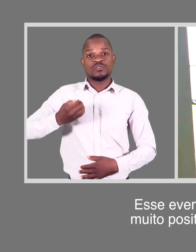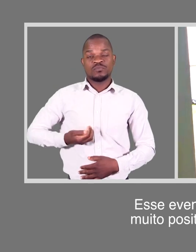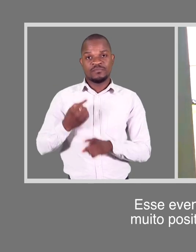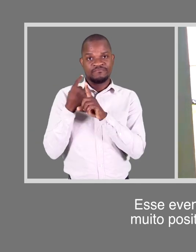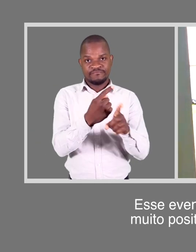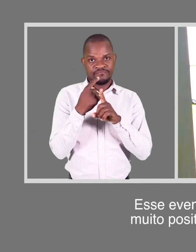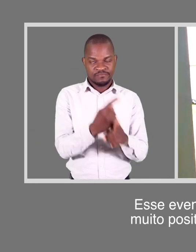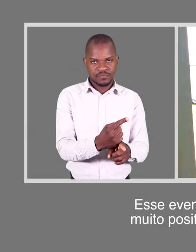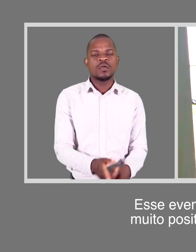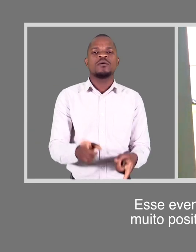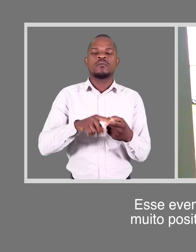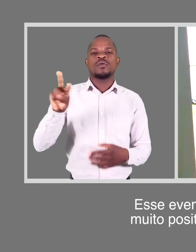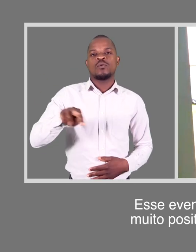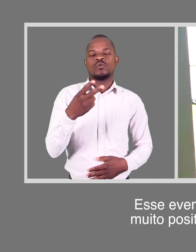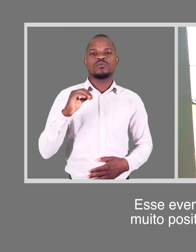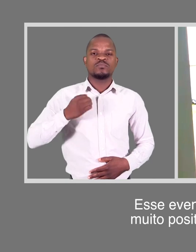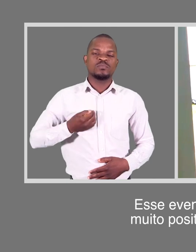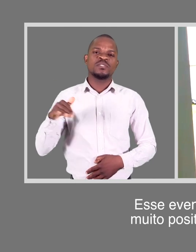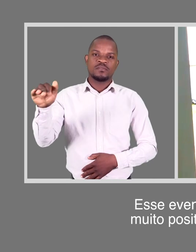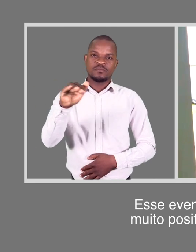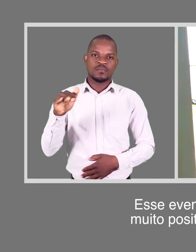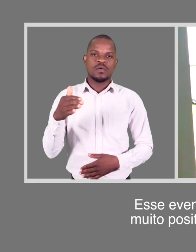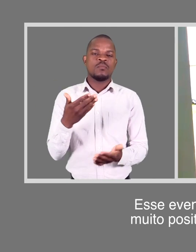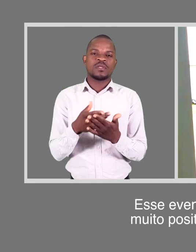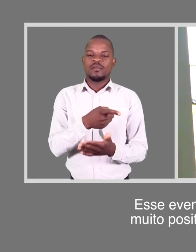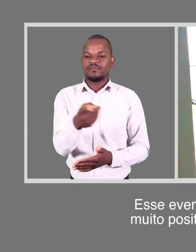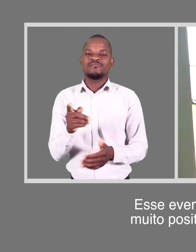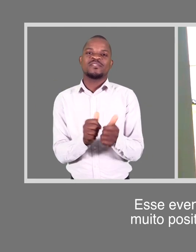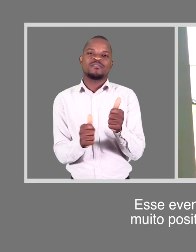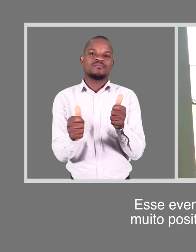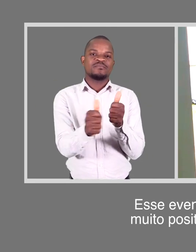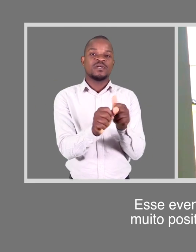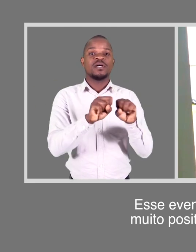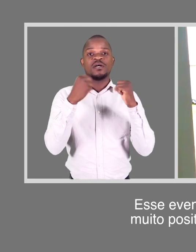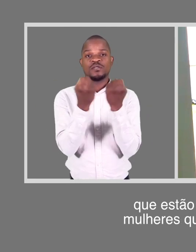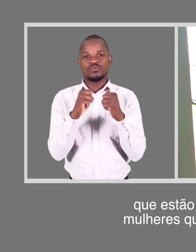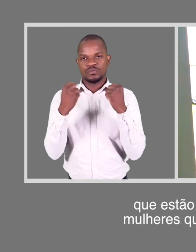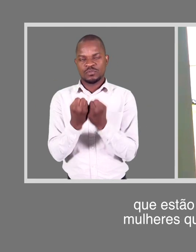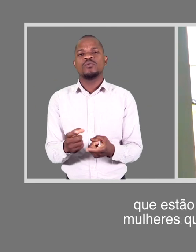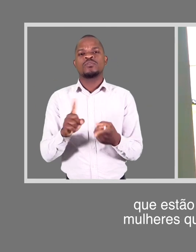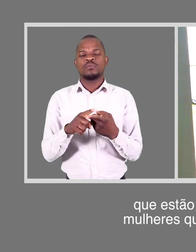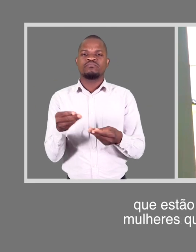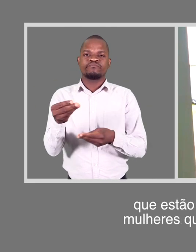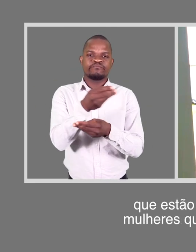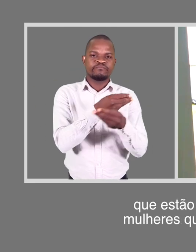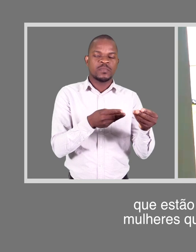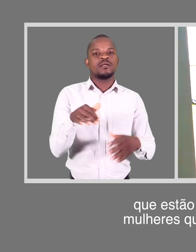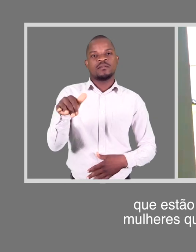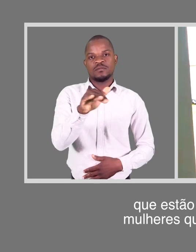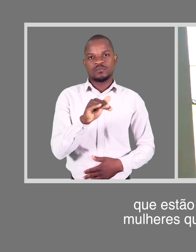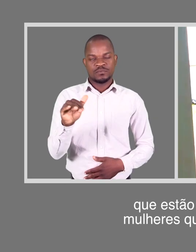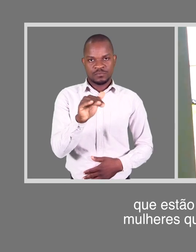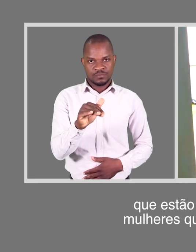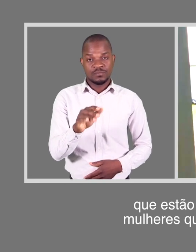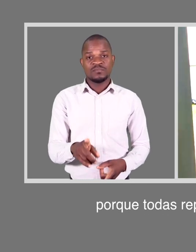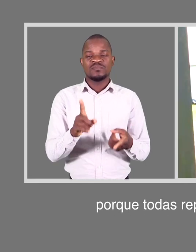Esse evento vai trazer um impacto muito positivo ao nível das mulheres que estão aqui presentes, tal como as mulheres